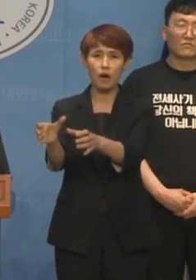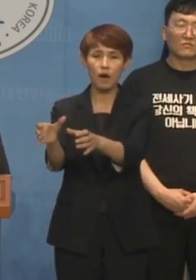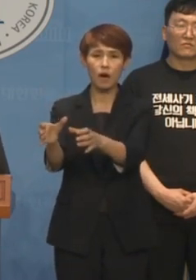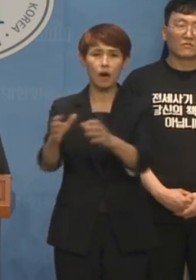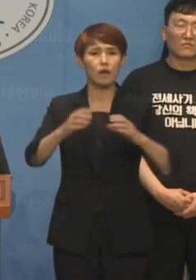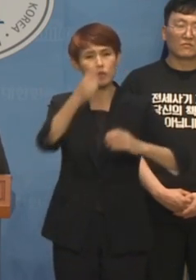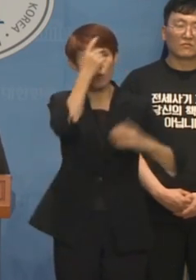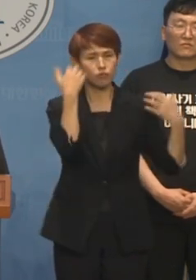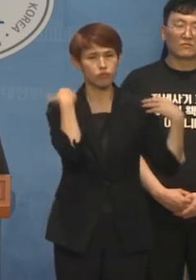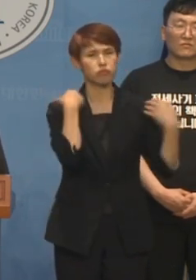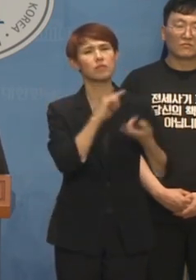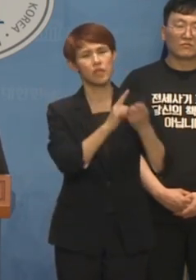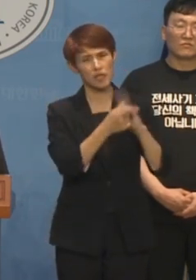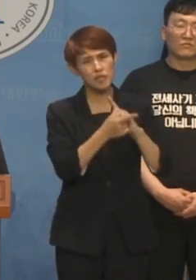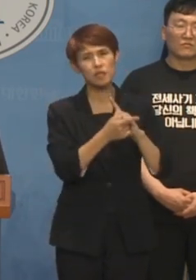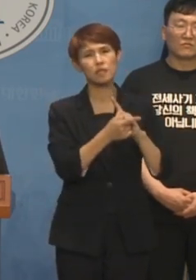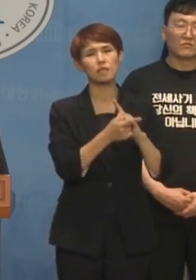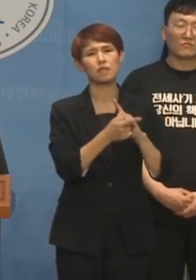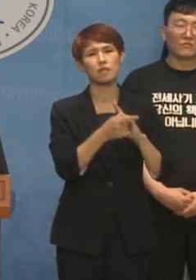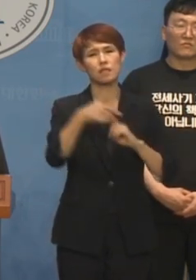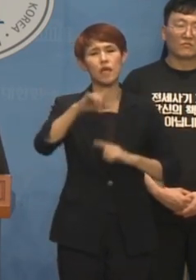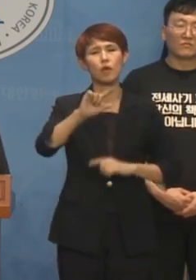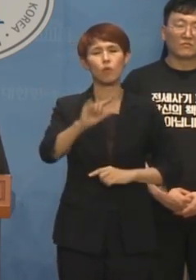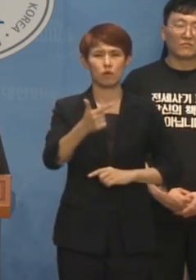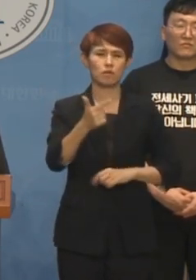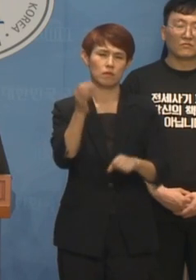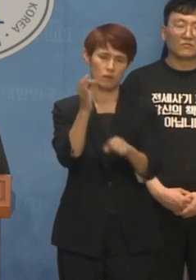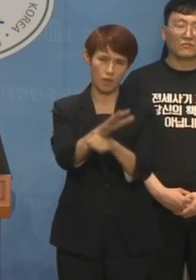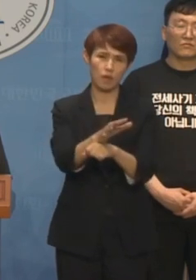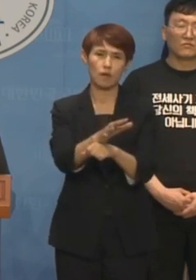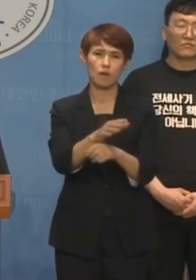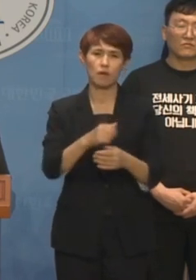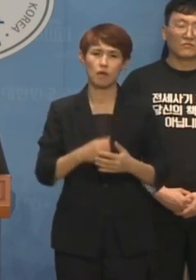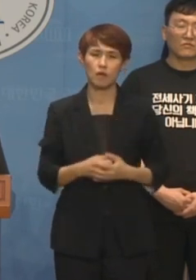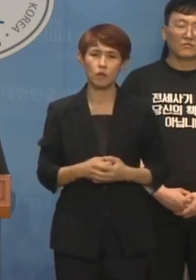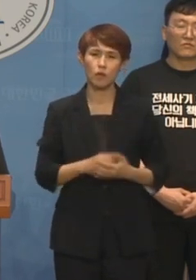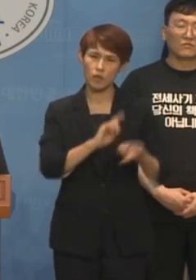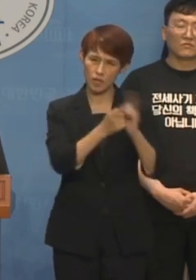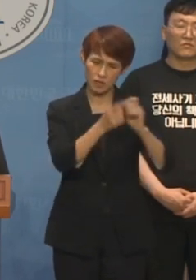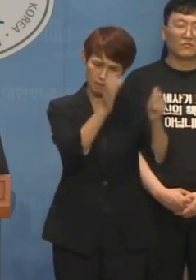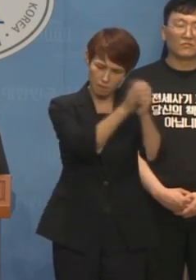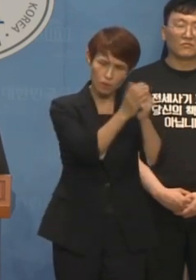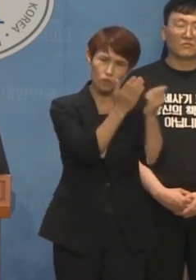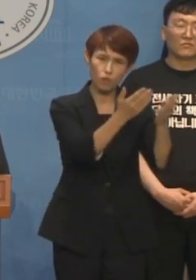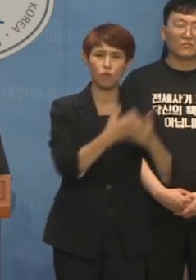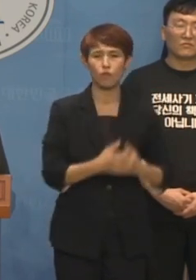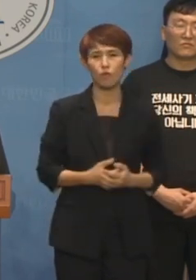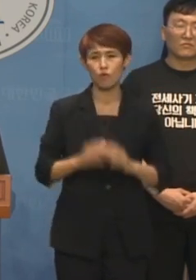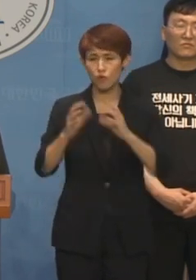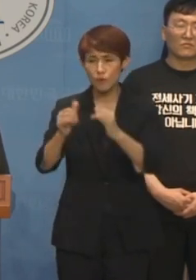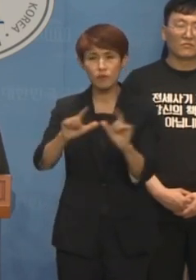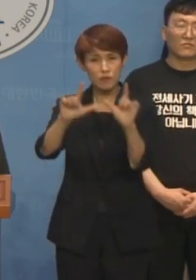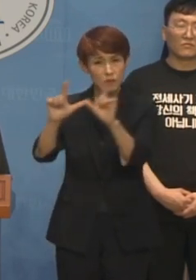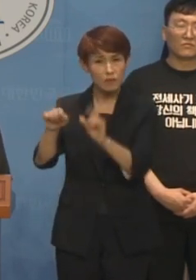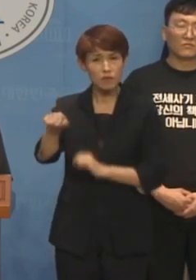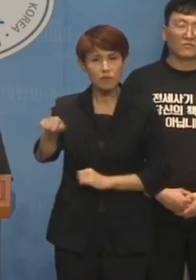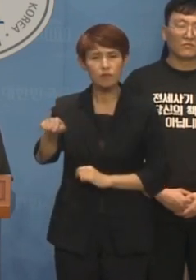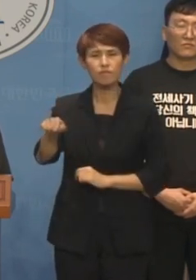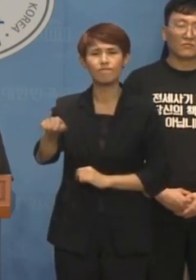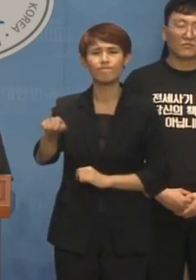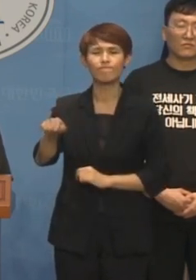국가가 대신해서 채권을 매입함으로써 그 과정을 대신 해주고 국민들은